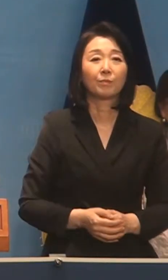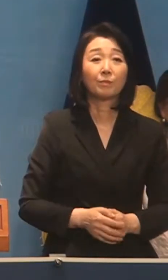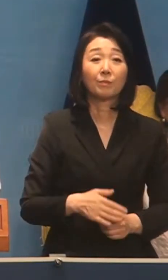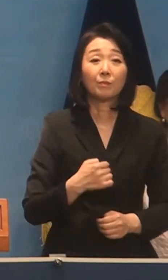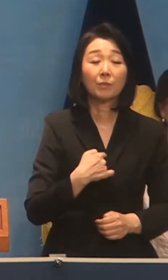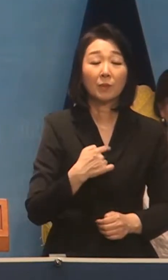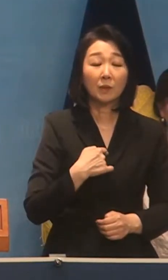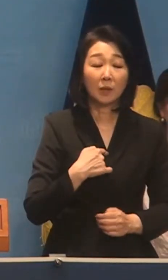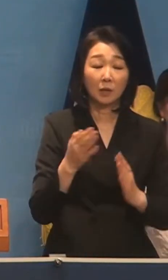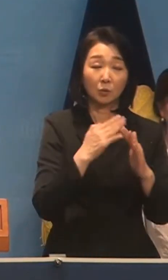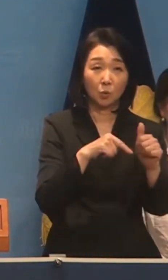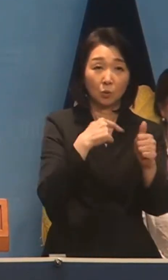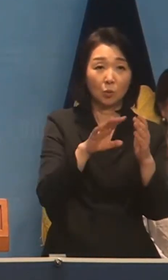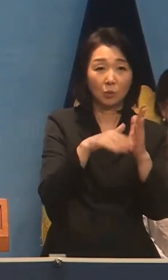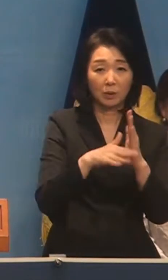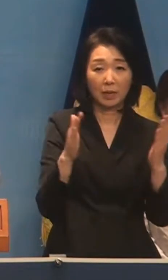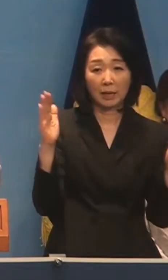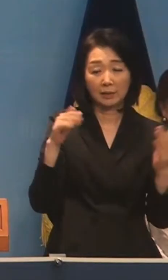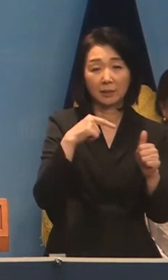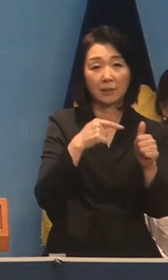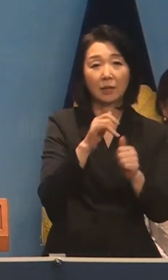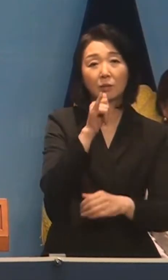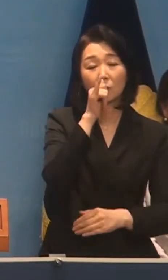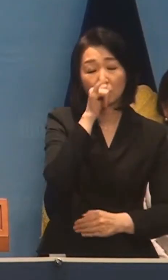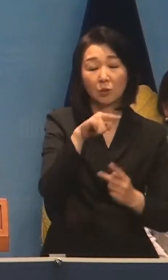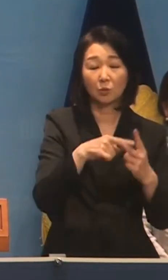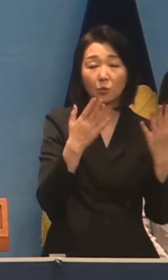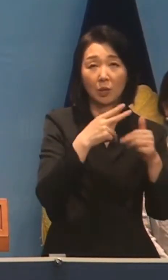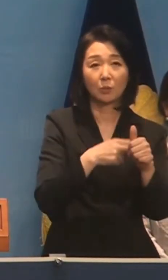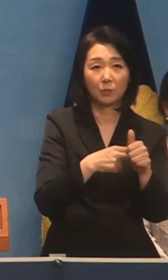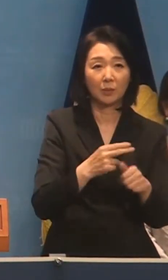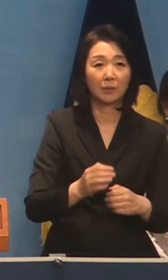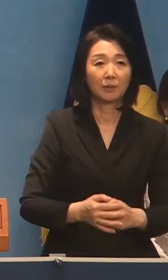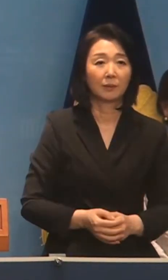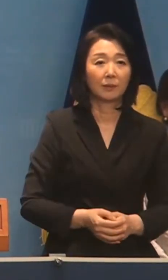저는 공교육 현장에서 학생들을 가르치고 있는 초등학교 교사입니다.